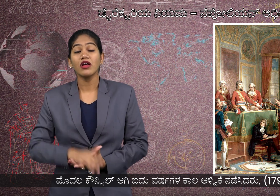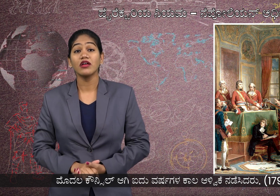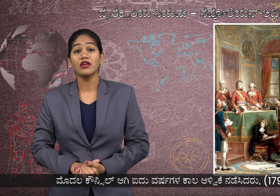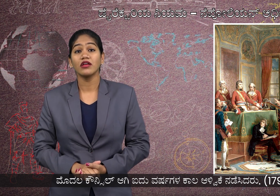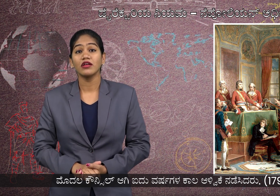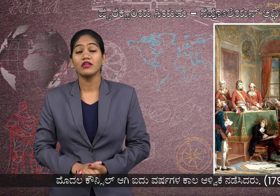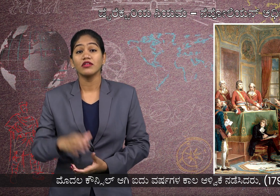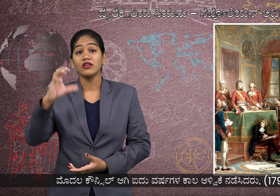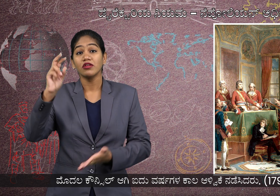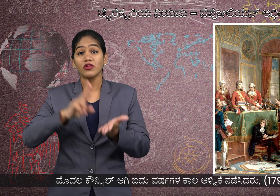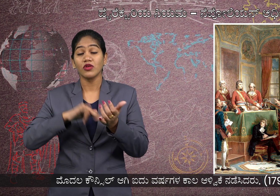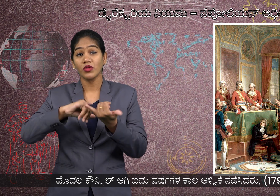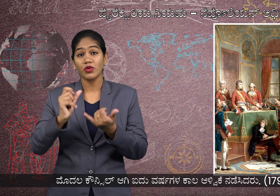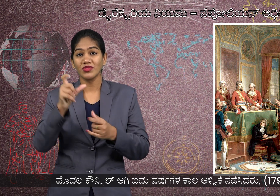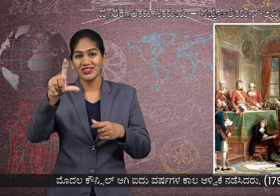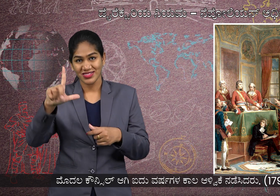1799 ರಿಂದ